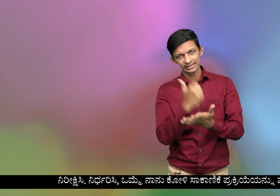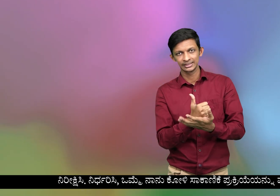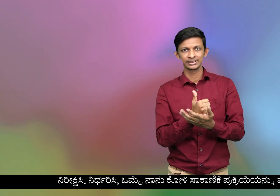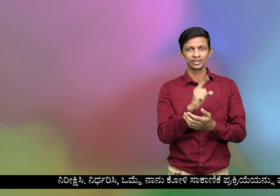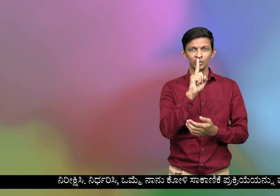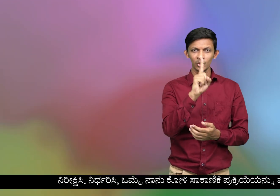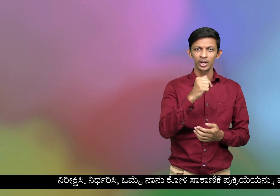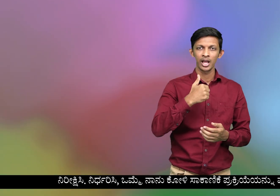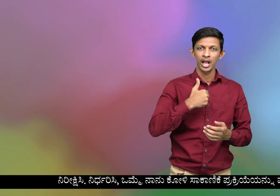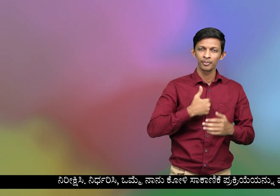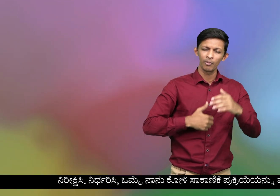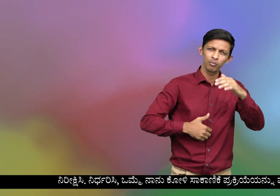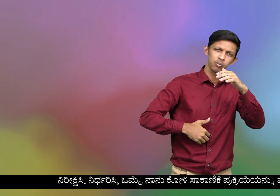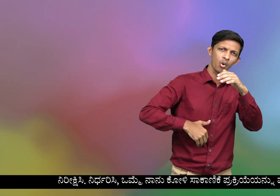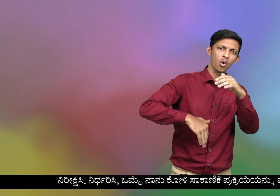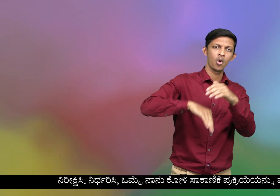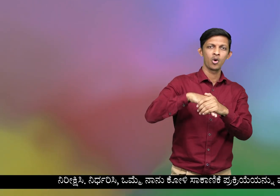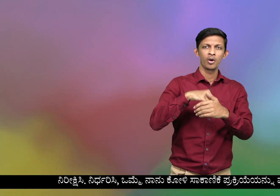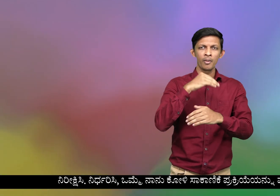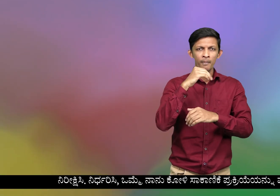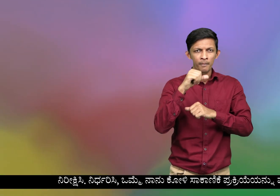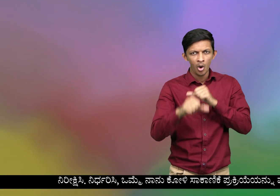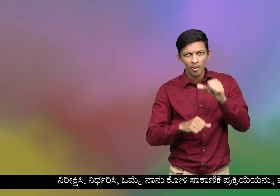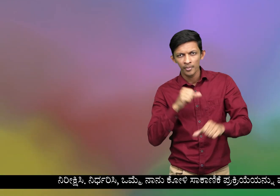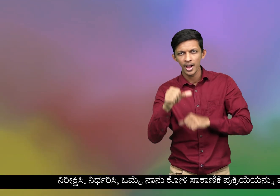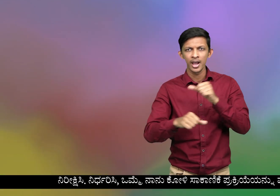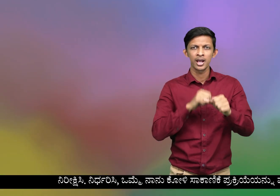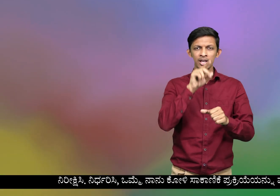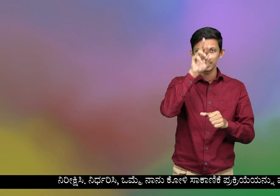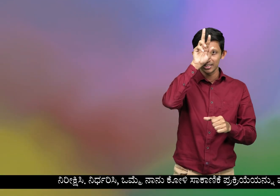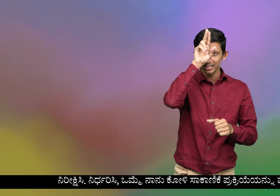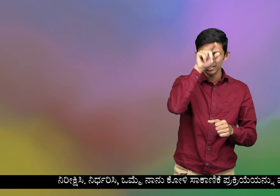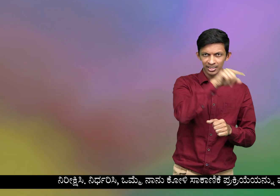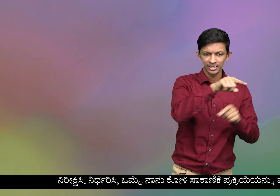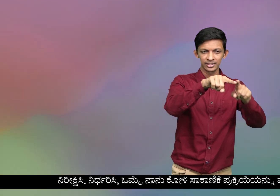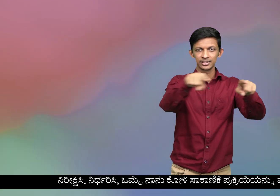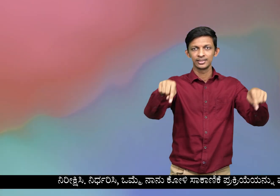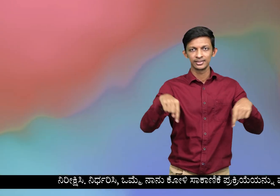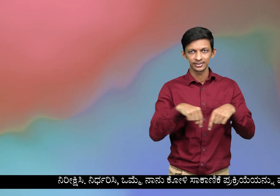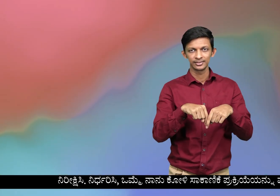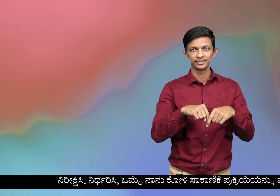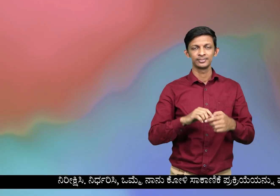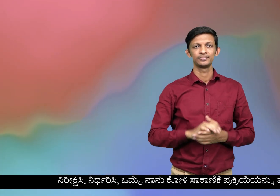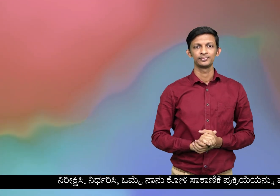ನಿರೀಕ್ಷಿಸಿ, ನಿರ್ಧರಿಸಿ. ಒಮ್ಮೆ ನಾನು ಕೋಳಿ ಸಾಕಾಣಿಕೆ ಪ್ರಕ್ರಿಯೆಯನ್ನು ಪೂರ್ಣಗೊಳಿಸುತ್ತೇನೆ.